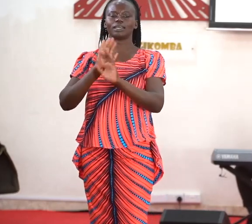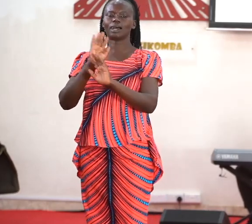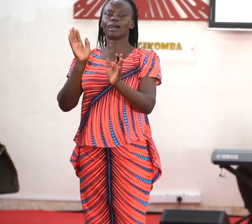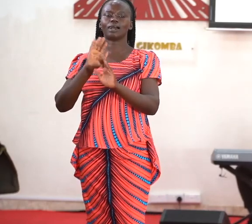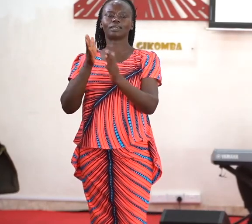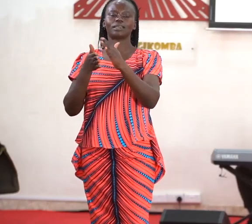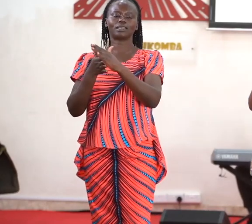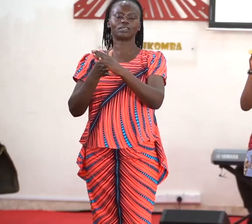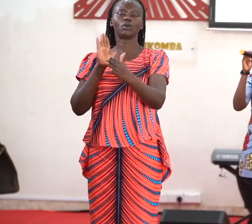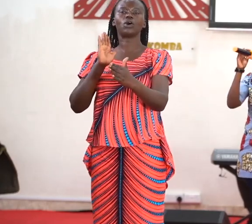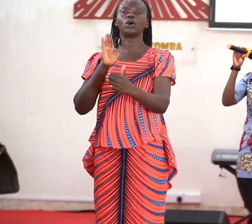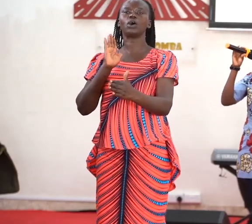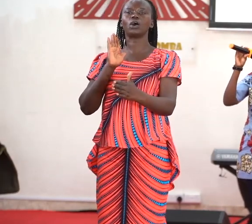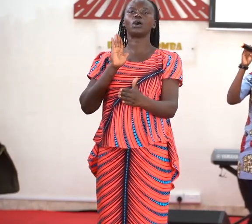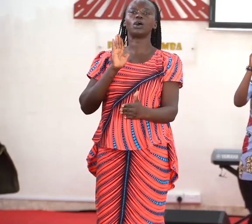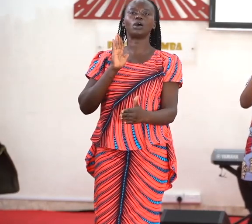Sina